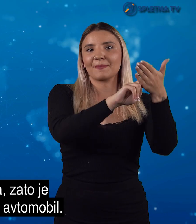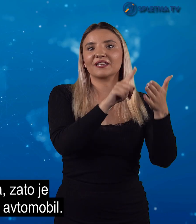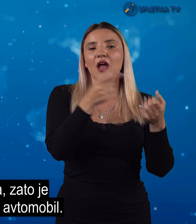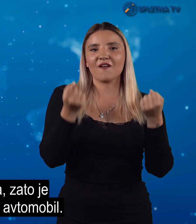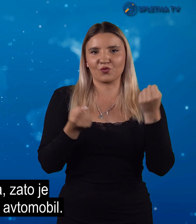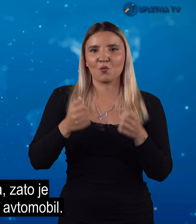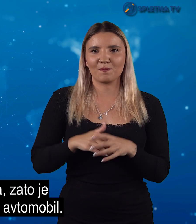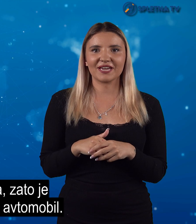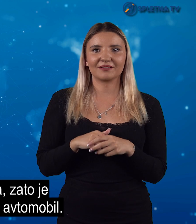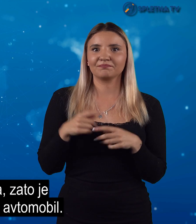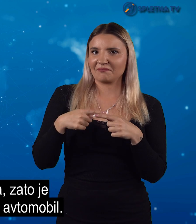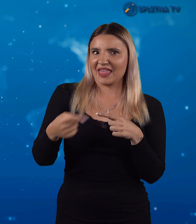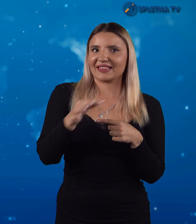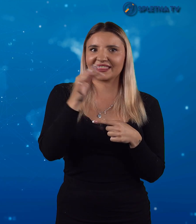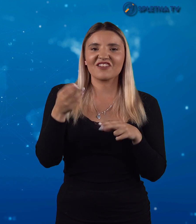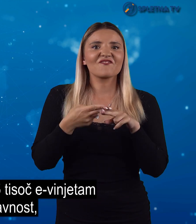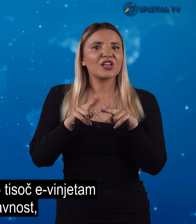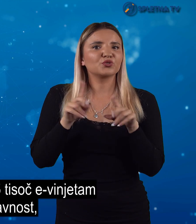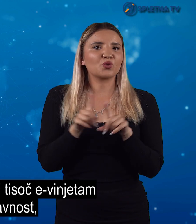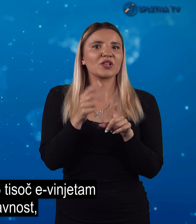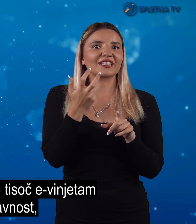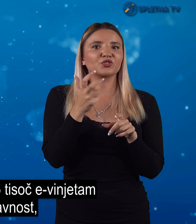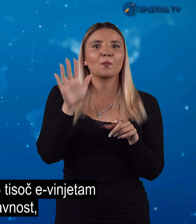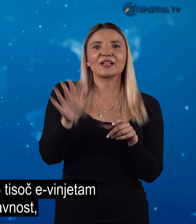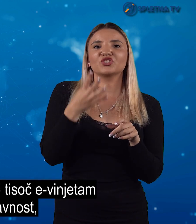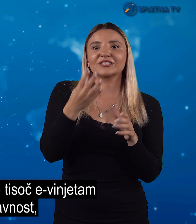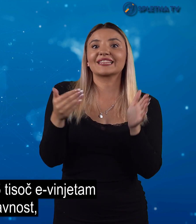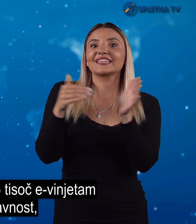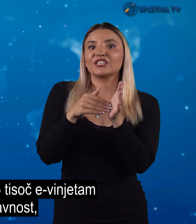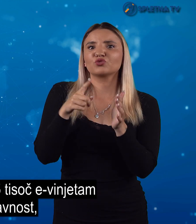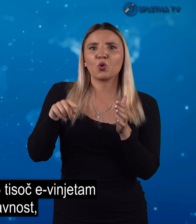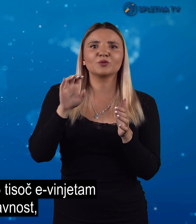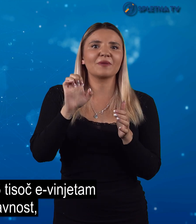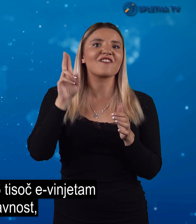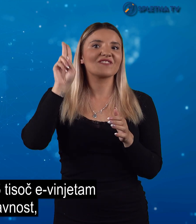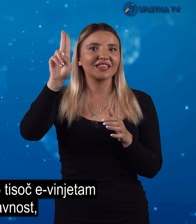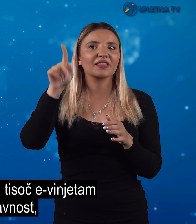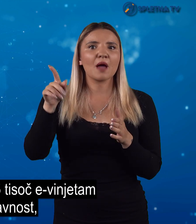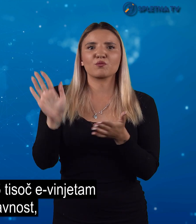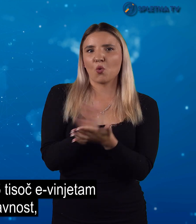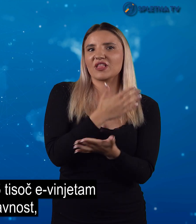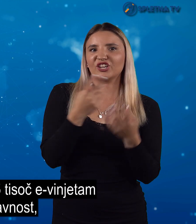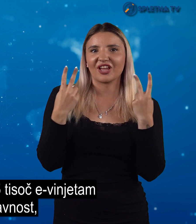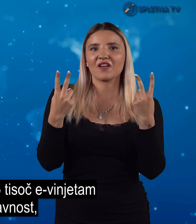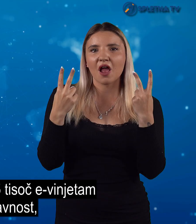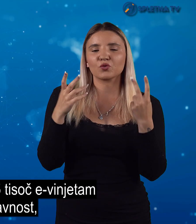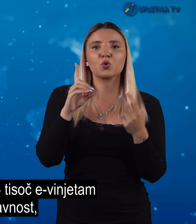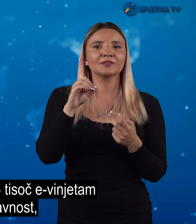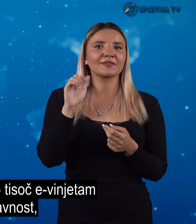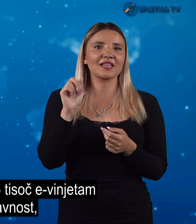je ni treba lepiti na avtomobil. Ker te dni več kot 345.000 e-vinjetam poteče veljavnost,